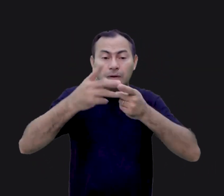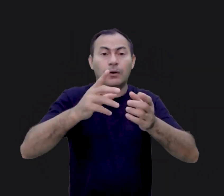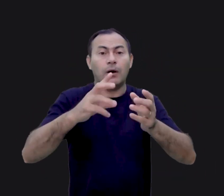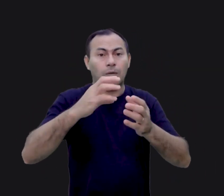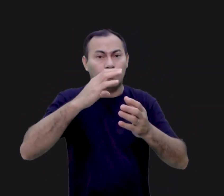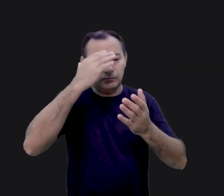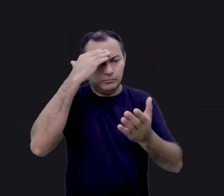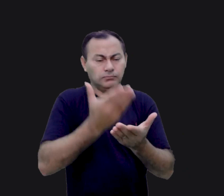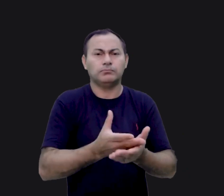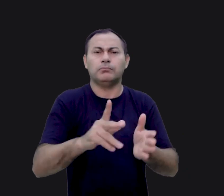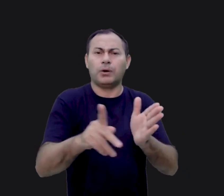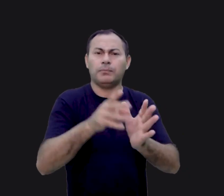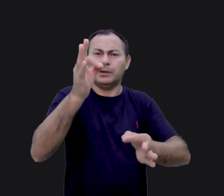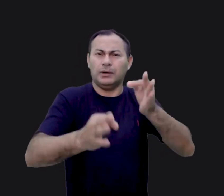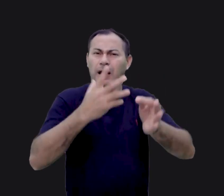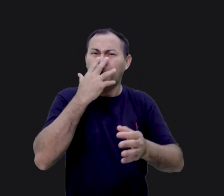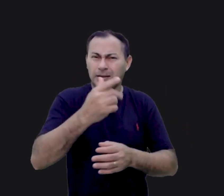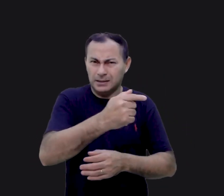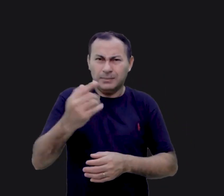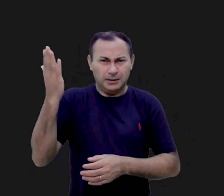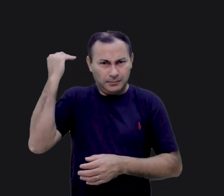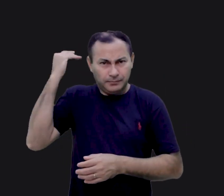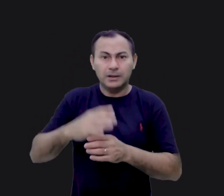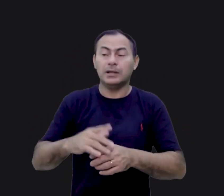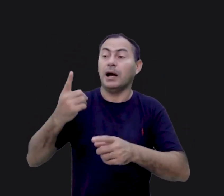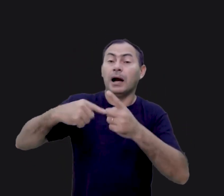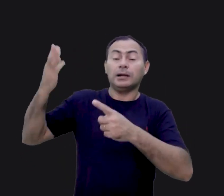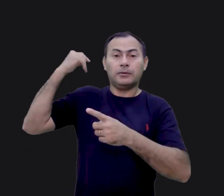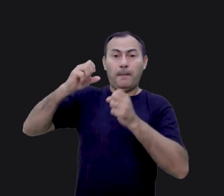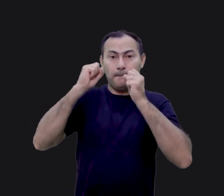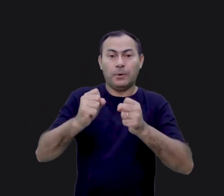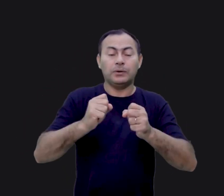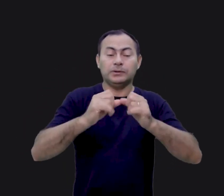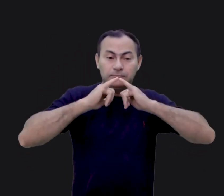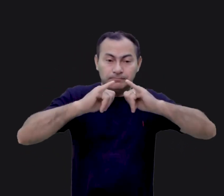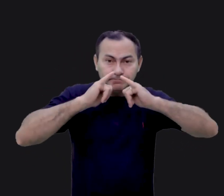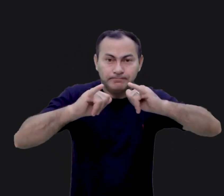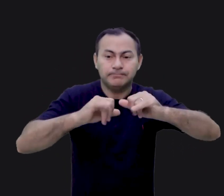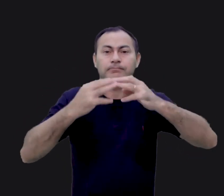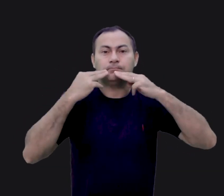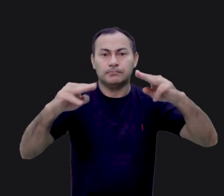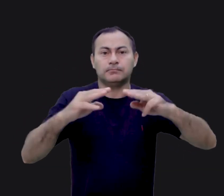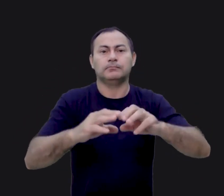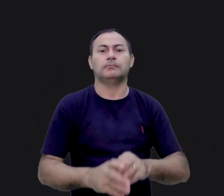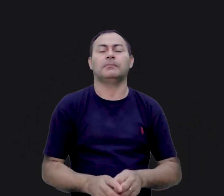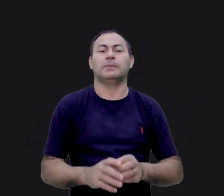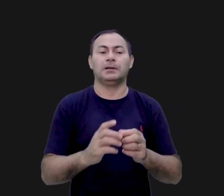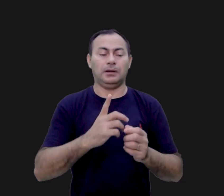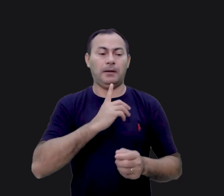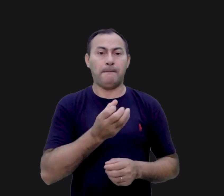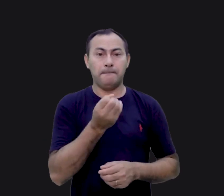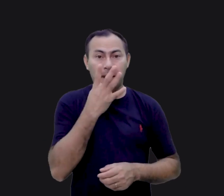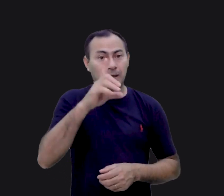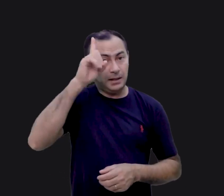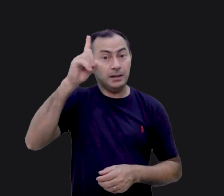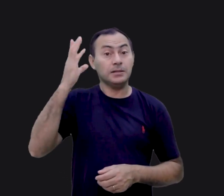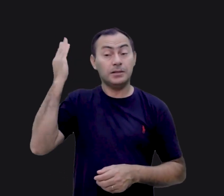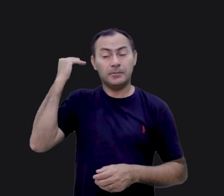justiça por isso Acha que na semana passada e na anterior eu podia operar porque você tinha passado bem aqueles dias